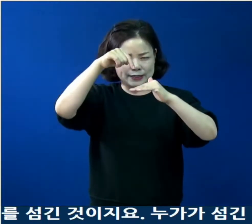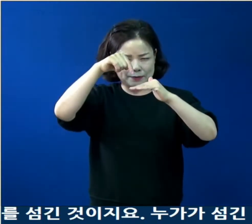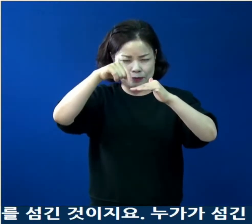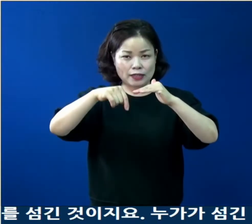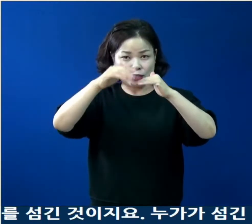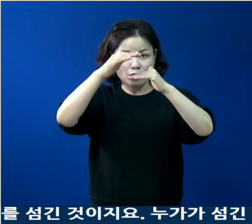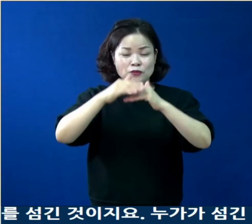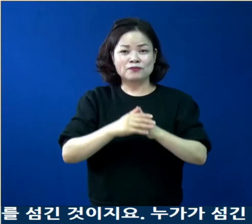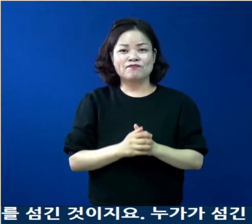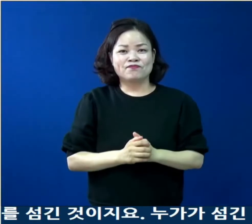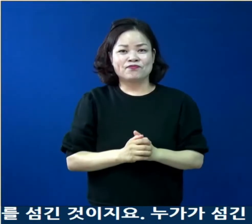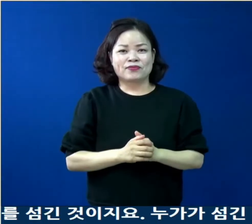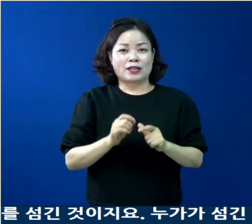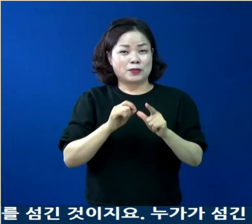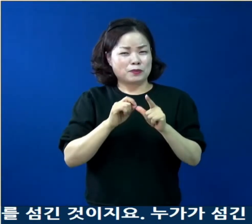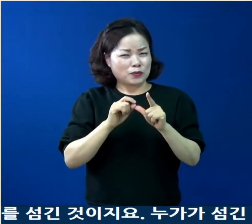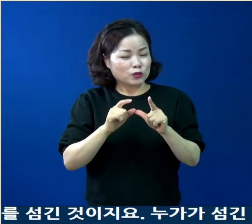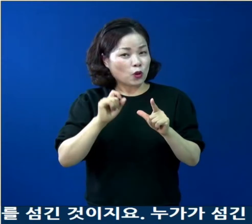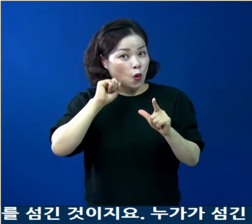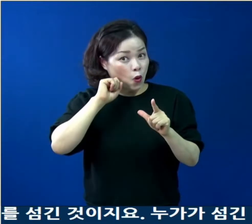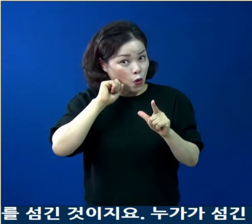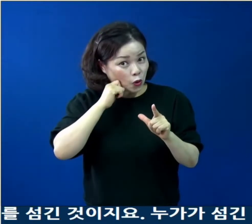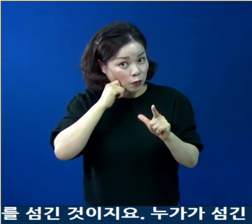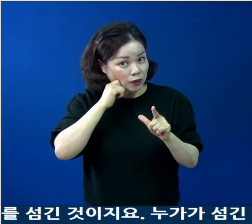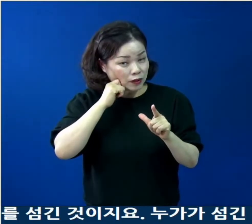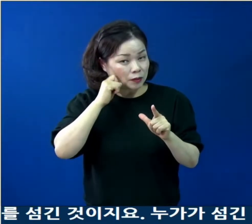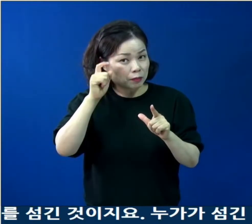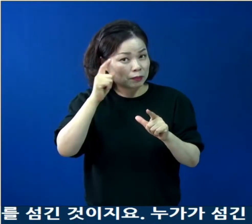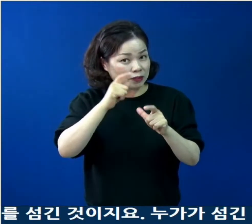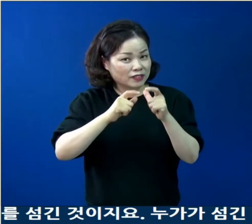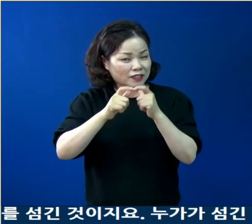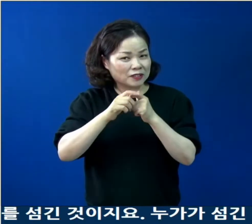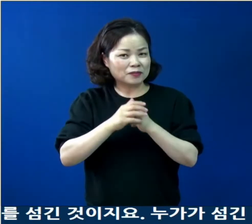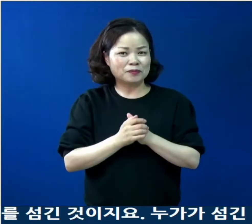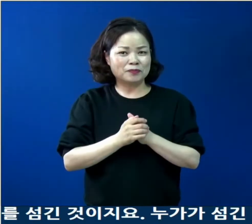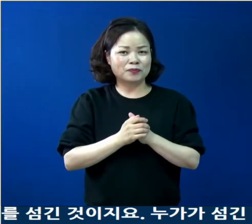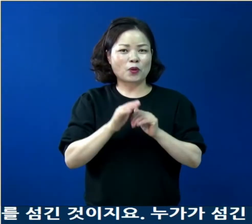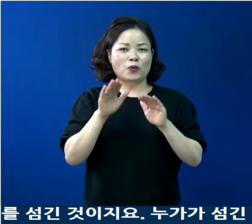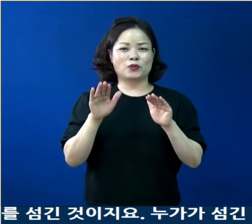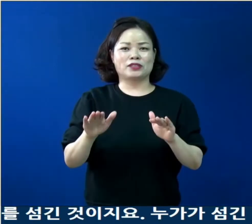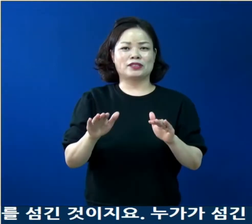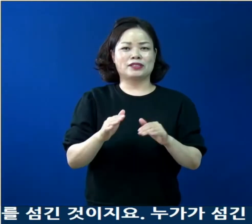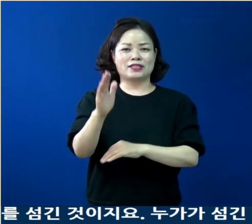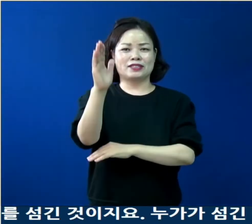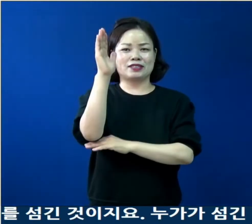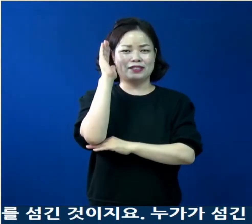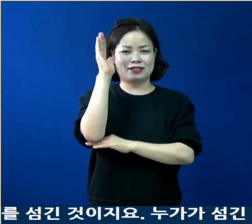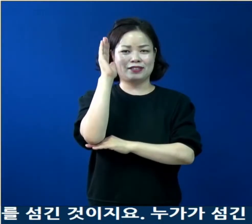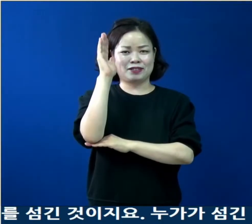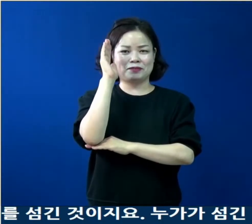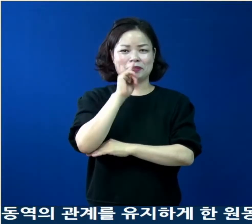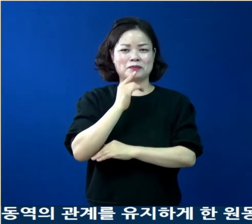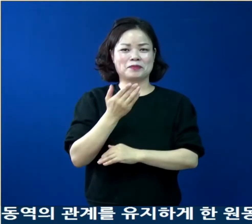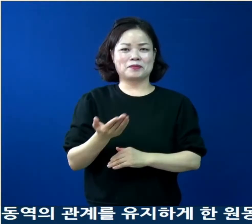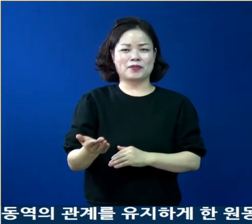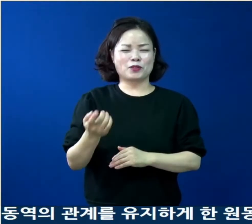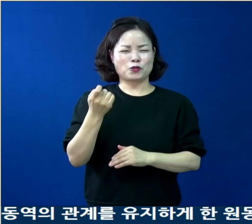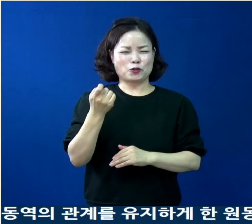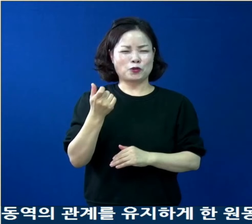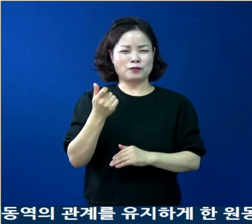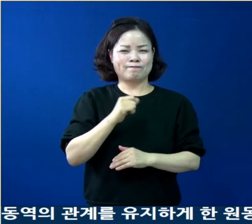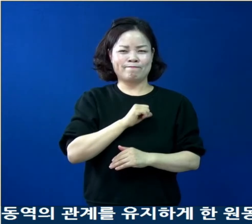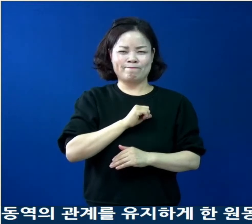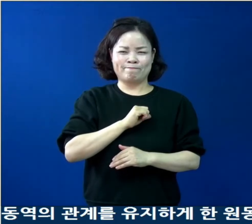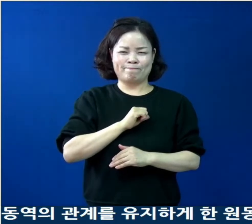때. 그래서 이 부분 조금 어려운 부분 한 몇 분 더 하고 그 다음에 이제 오늘 메시지 쪽으로 돌아오게 되니까 조금만